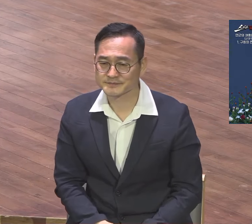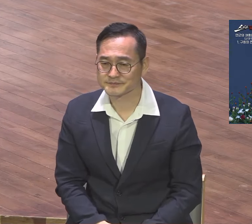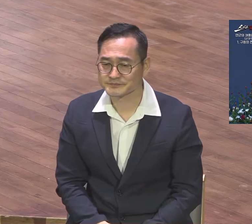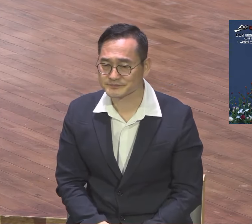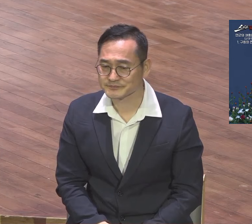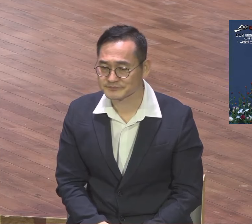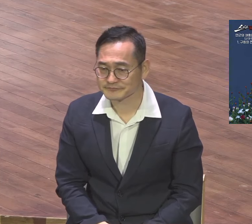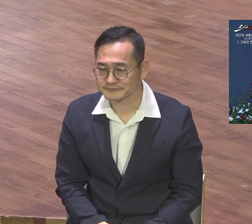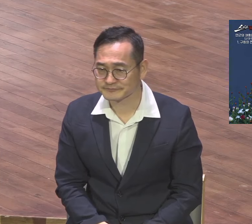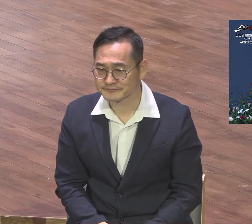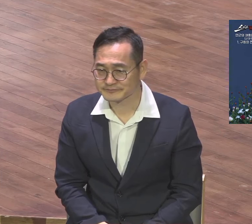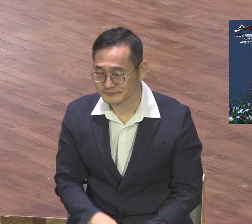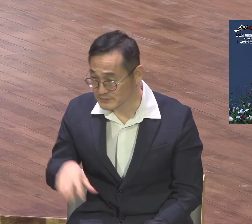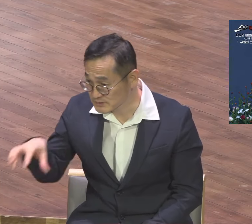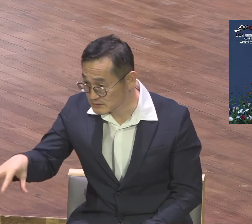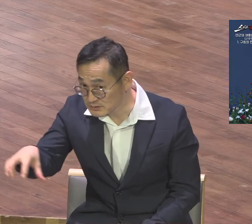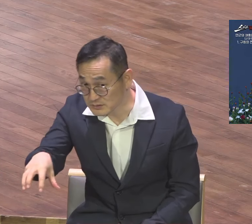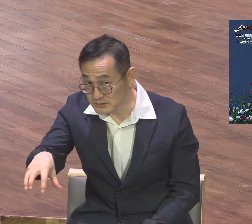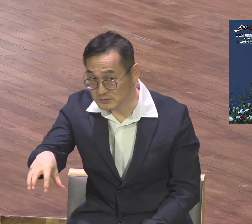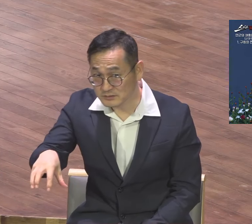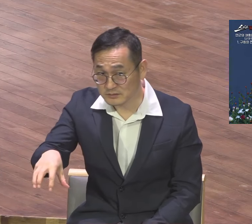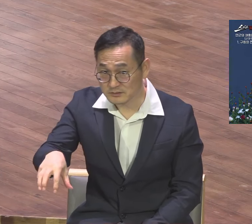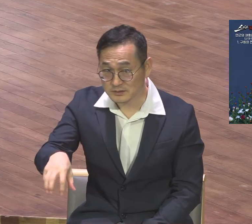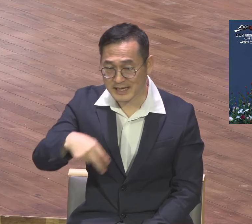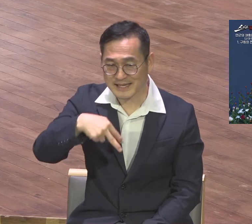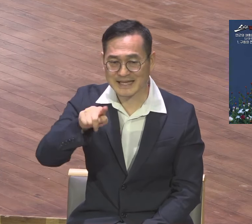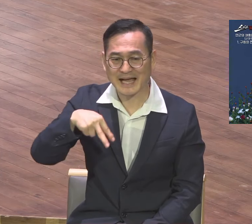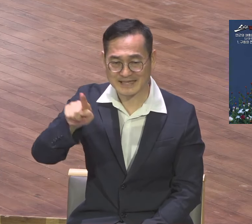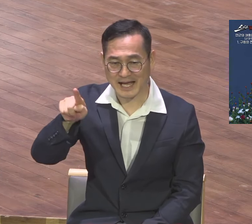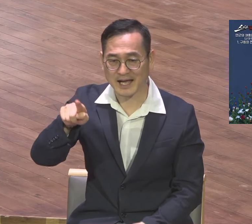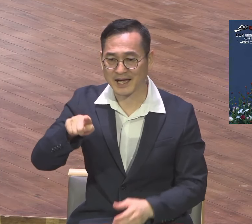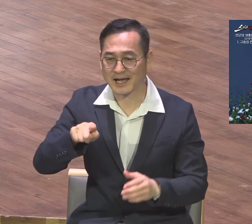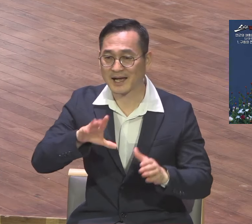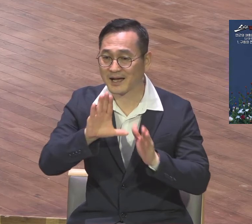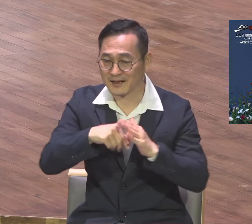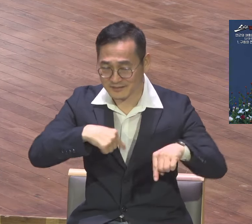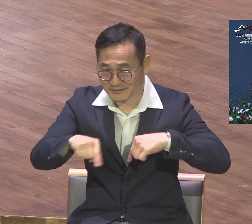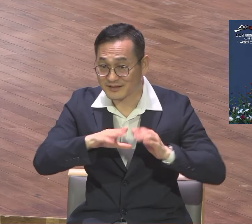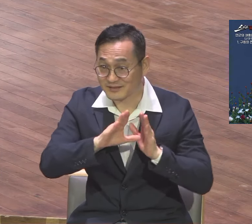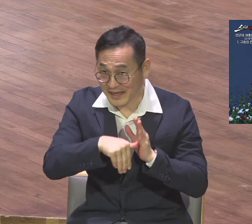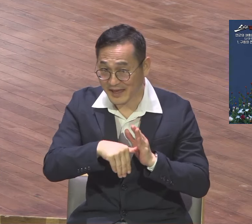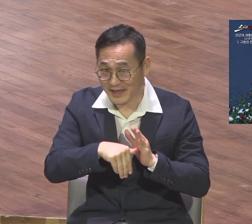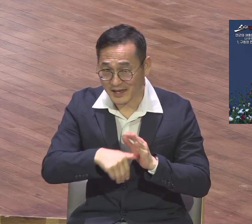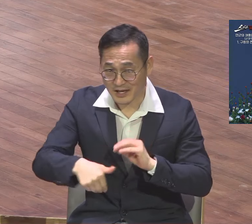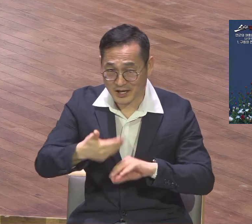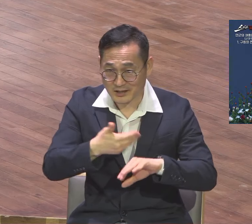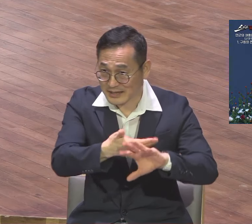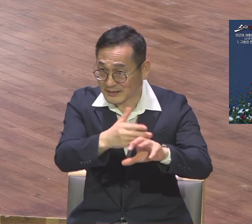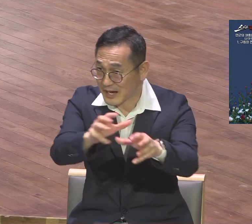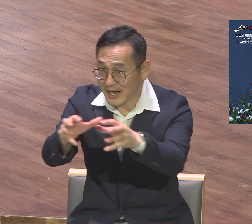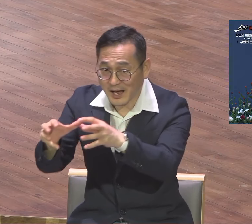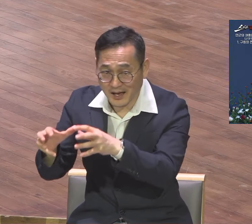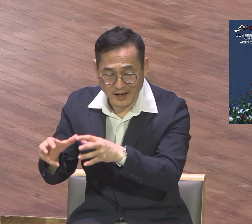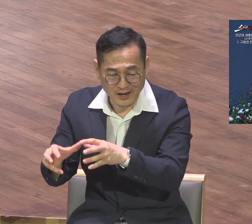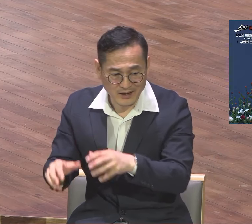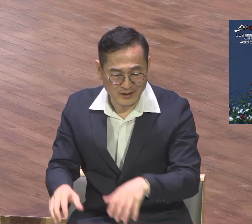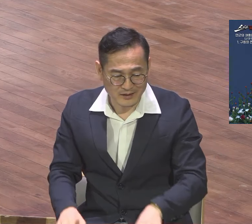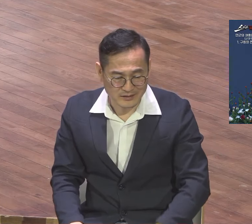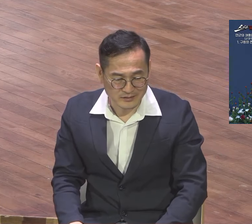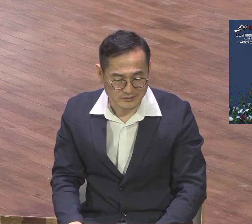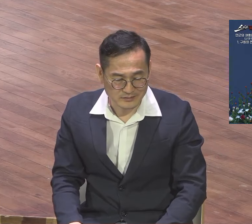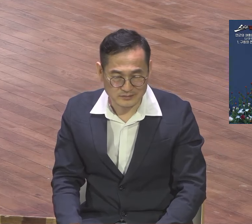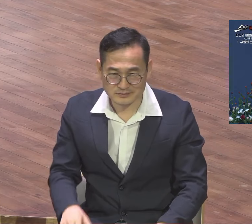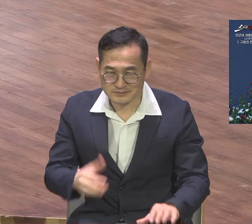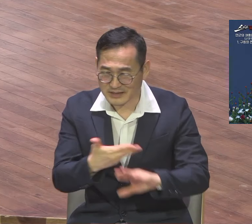본문에 언급된 지역들은요, 사사시대 이래로 주변 열국들의 침입을 항상 받아